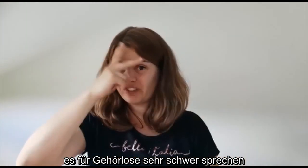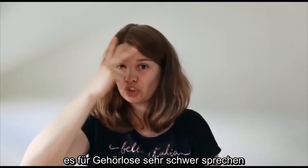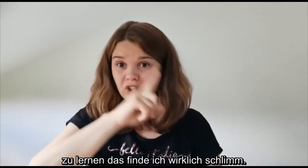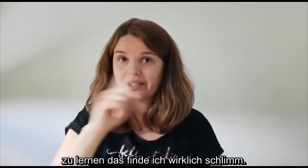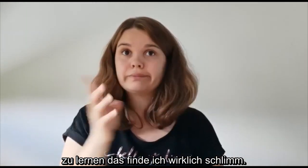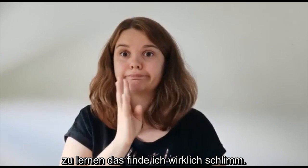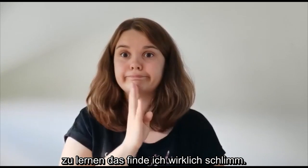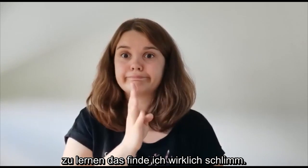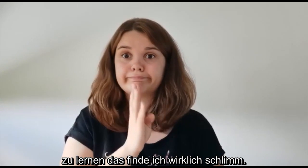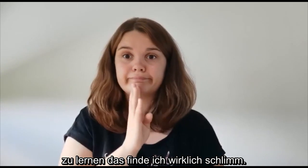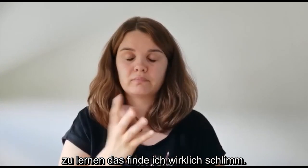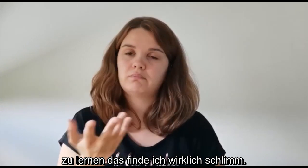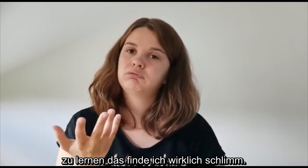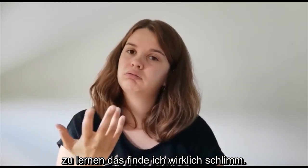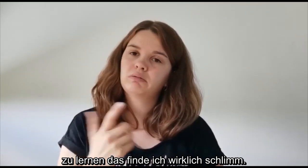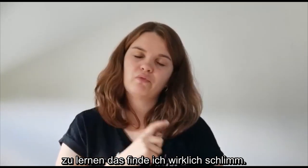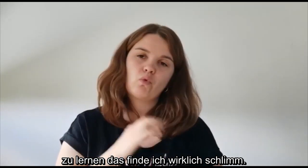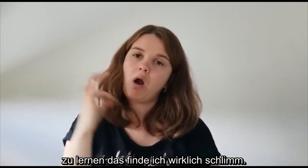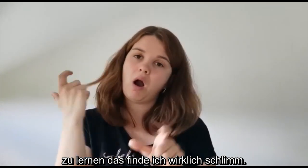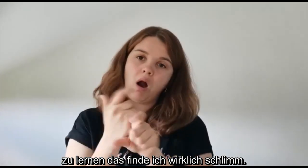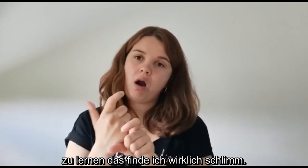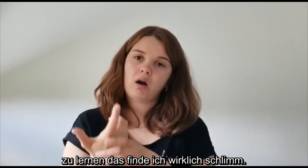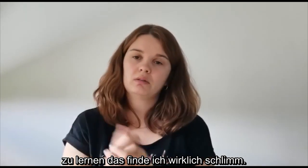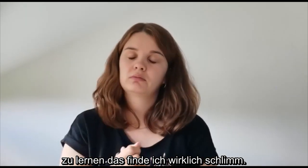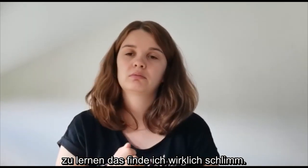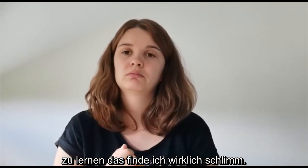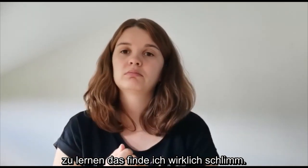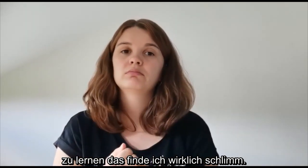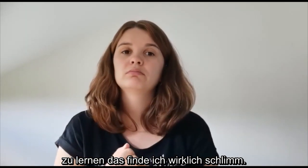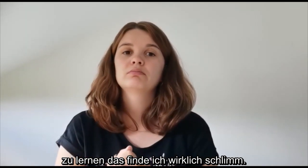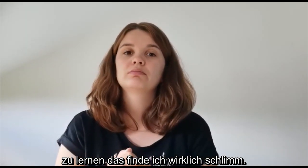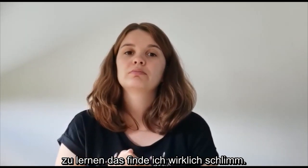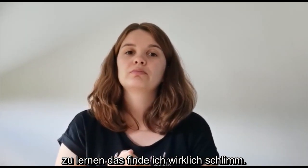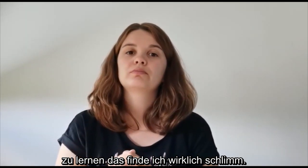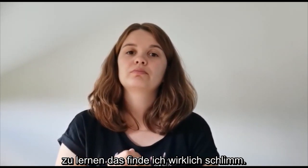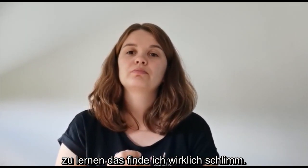sehr schwer sprechen zu lernen Und das finde ich wirklich schlimm